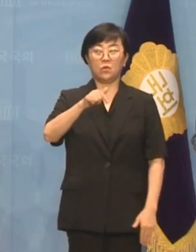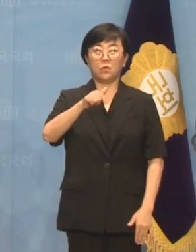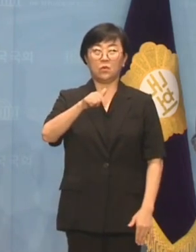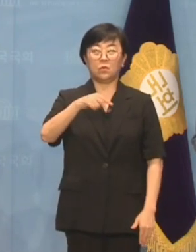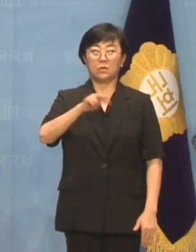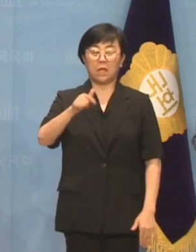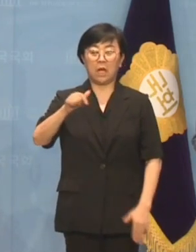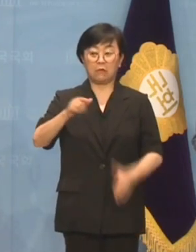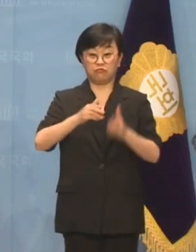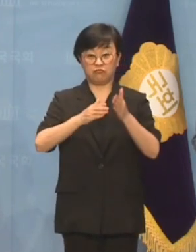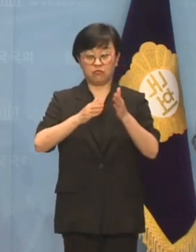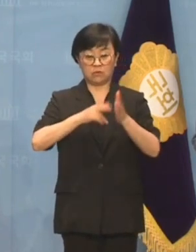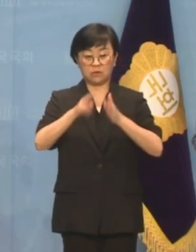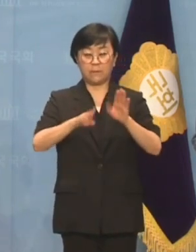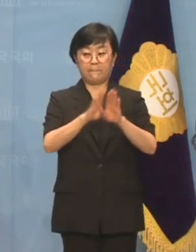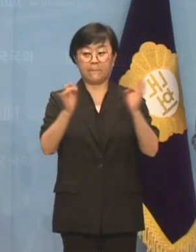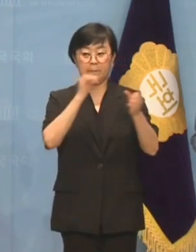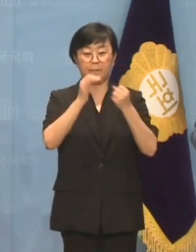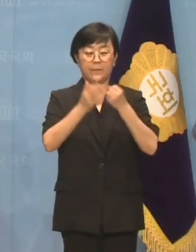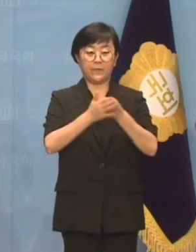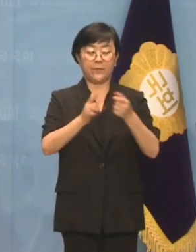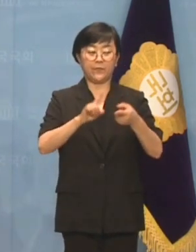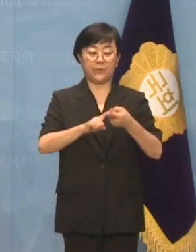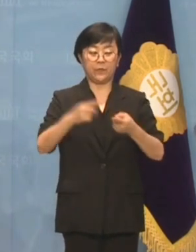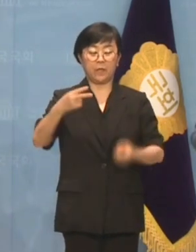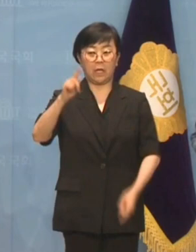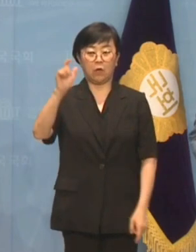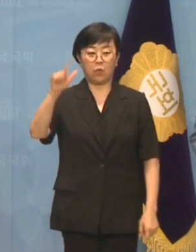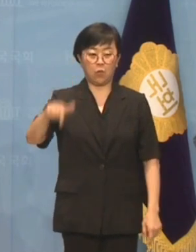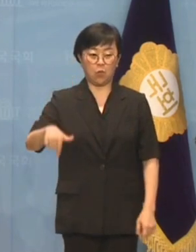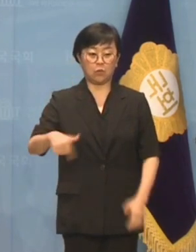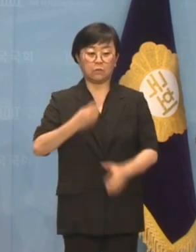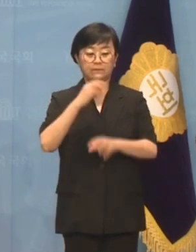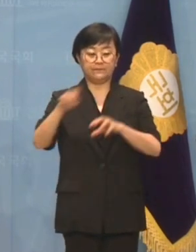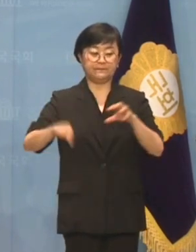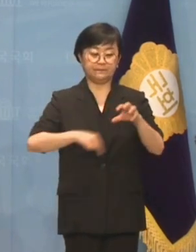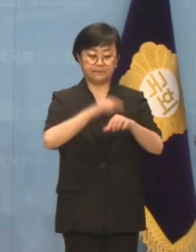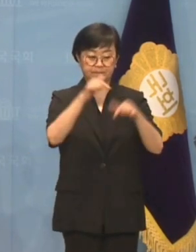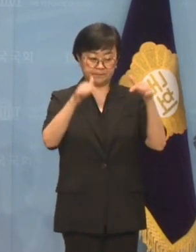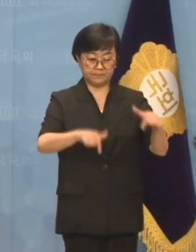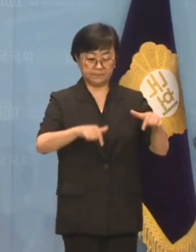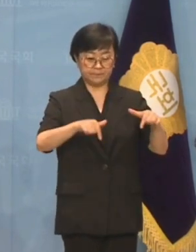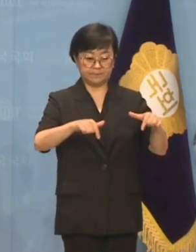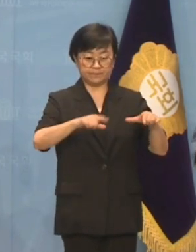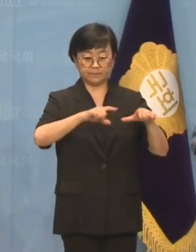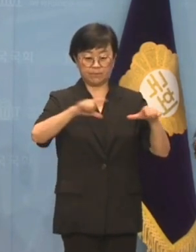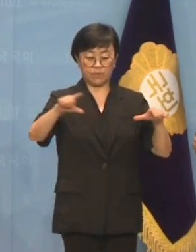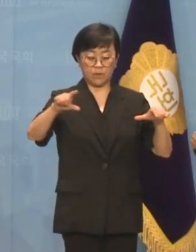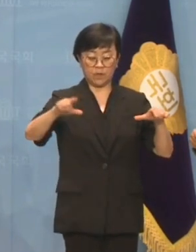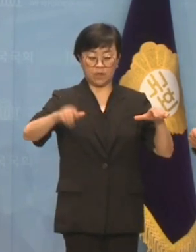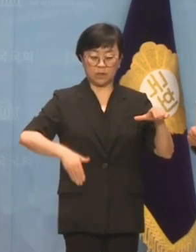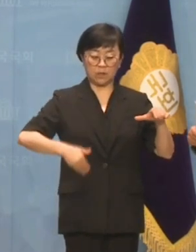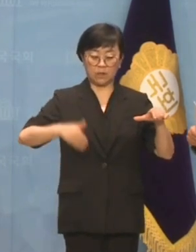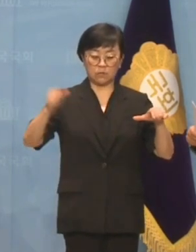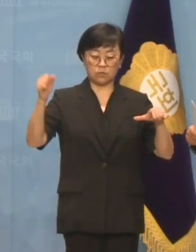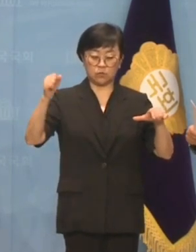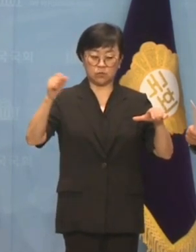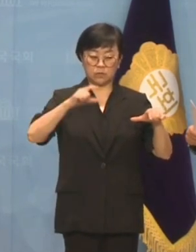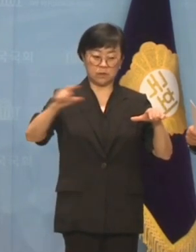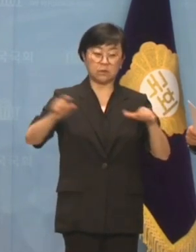구간이 개통됩니다. 서해선 소사대곡 구간은 수도권 서부권을 남북 방향으로 연결하는